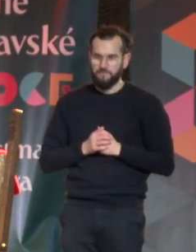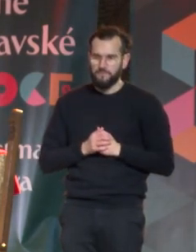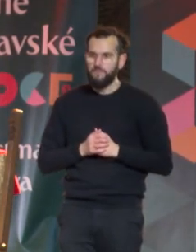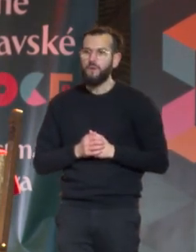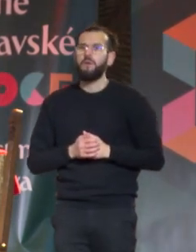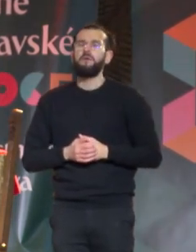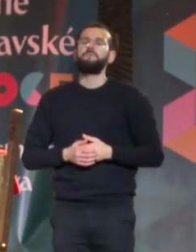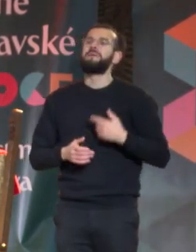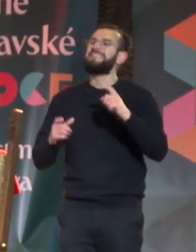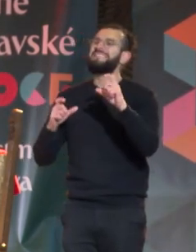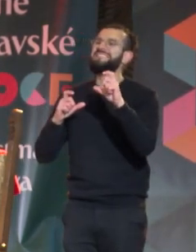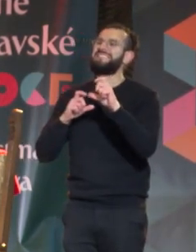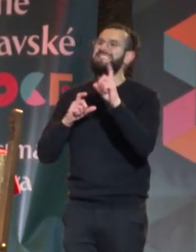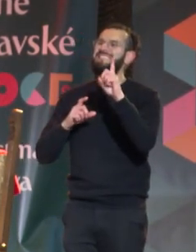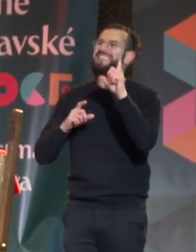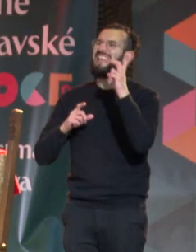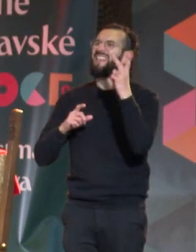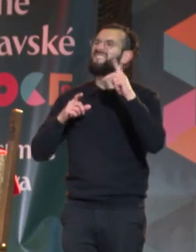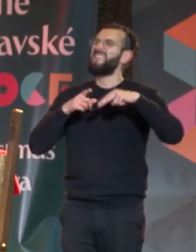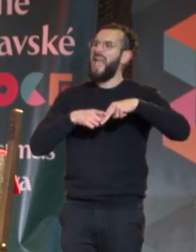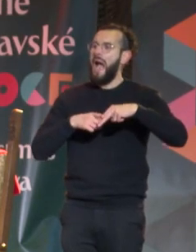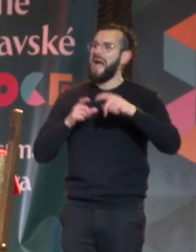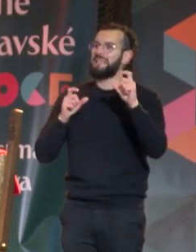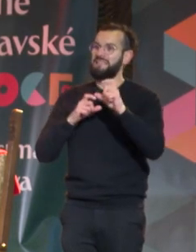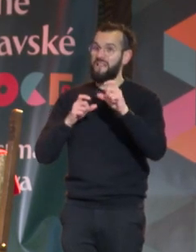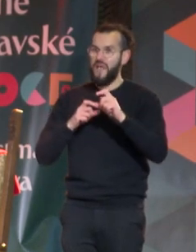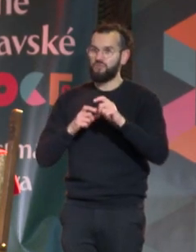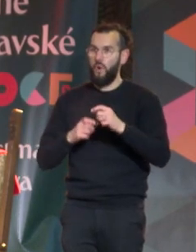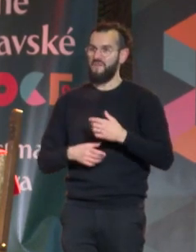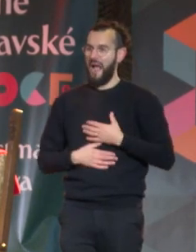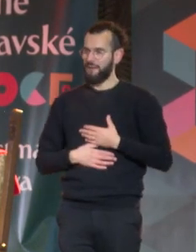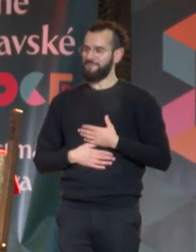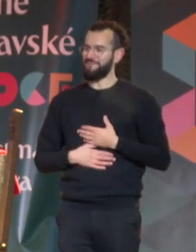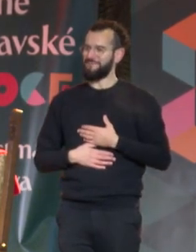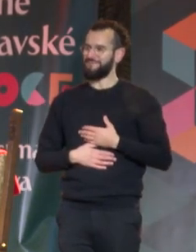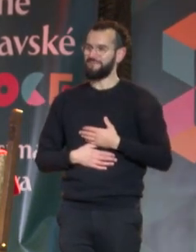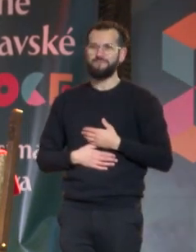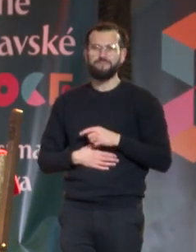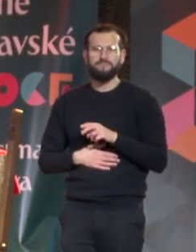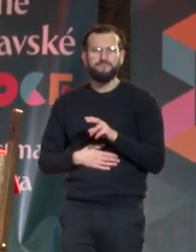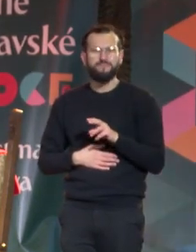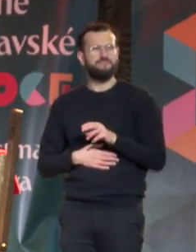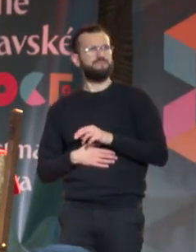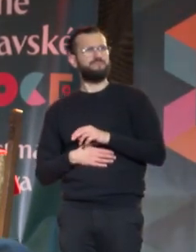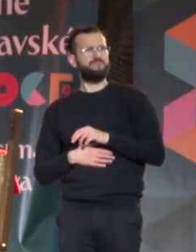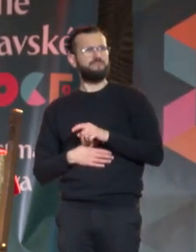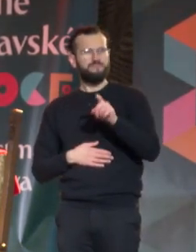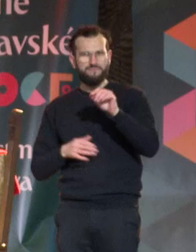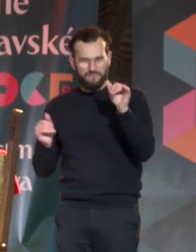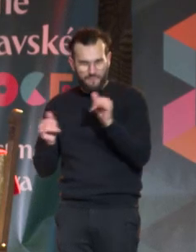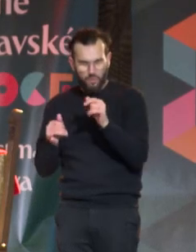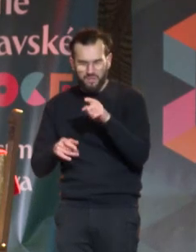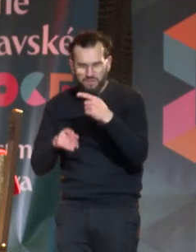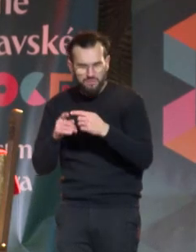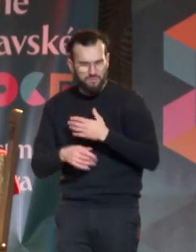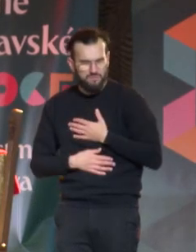Silvia Silvestrová, predstaví sa pani a znie, ako keby spievala. Zdá sa mi to, alebo sa fakt trochu